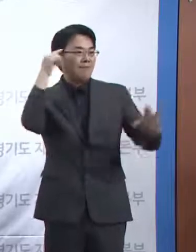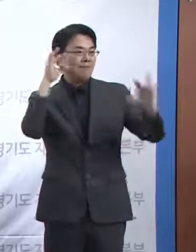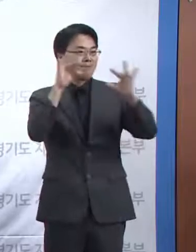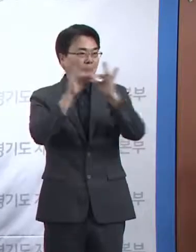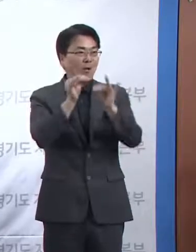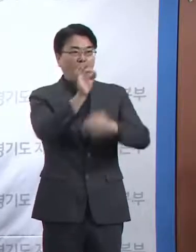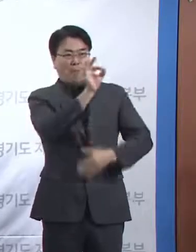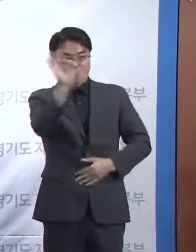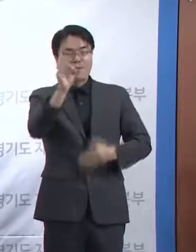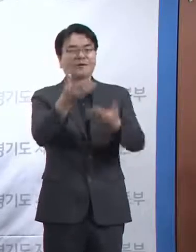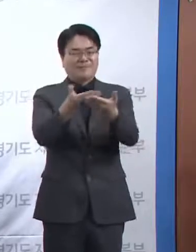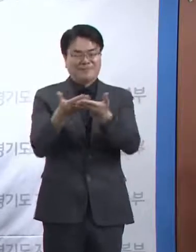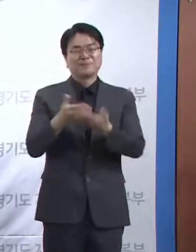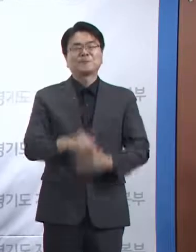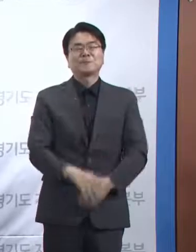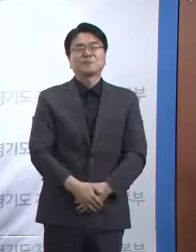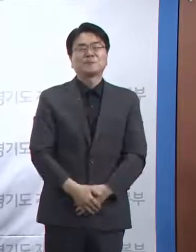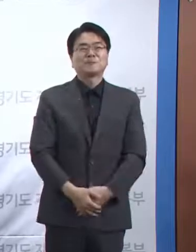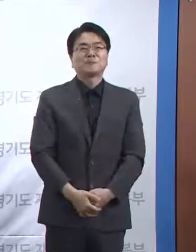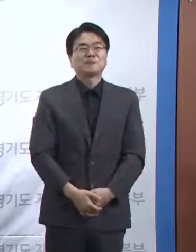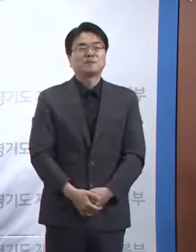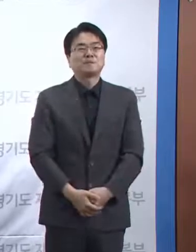그럼 제가